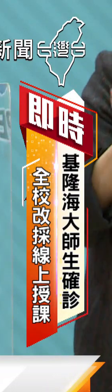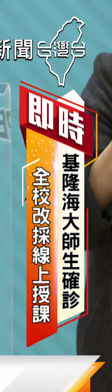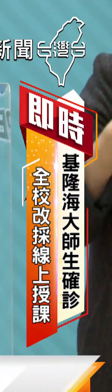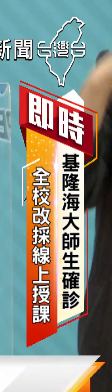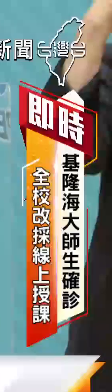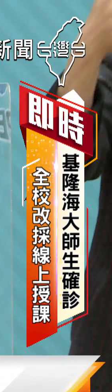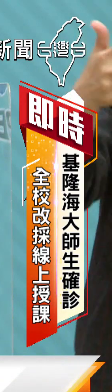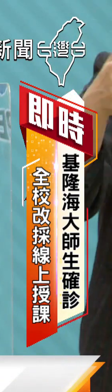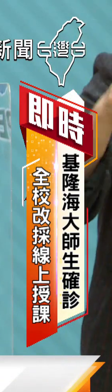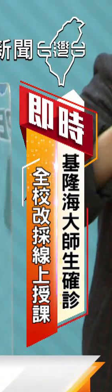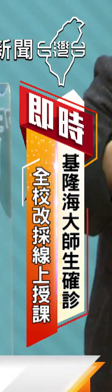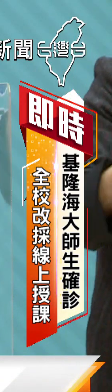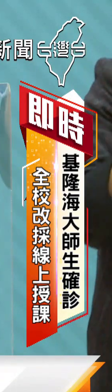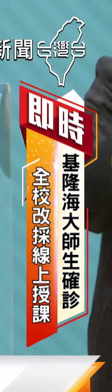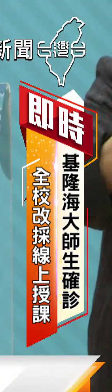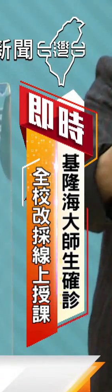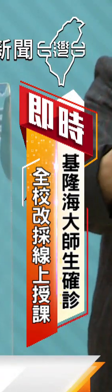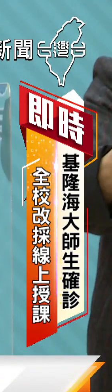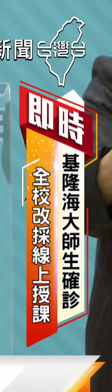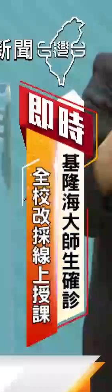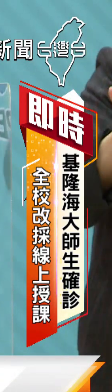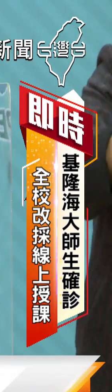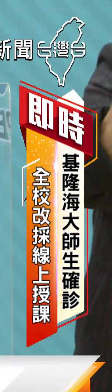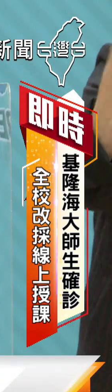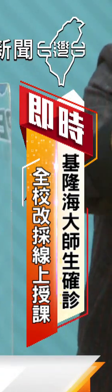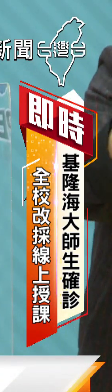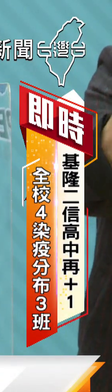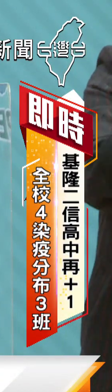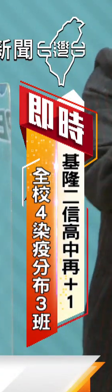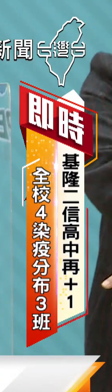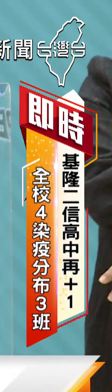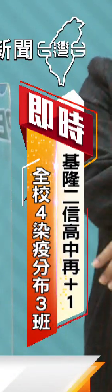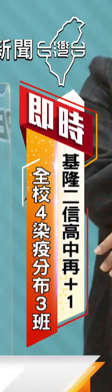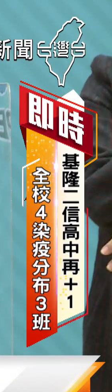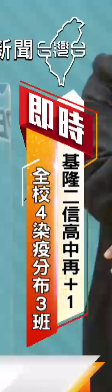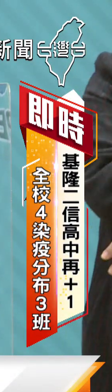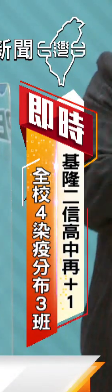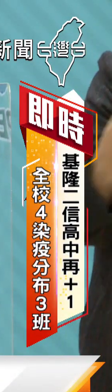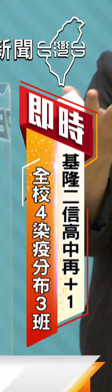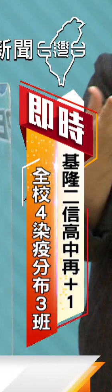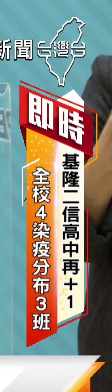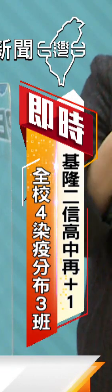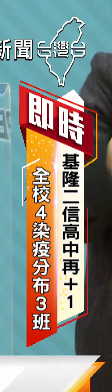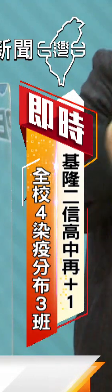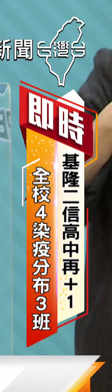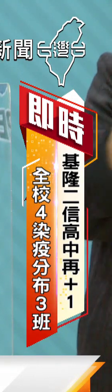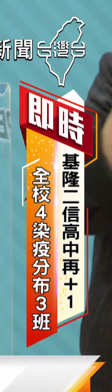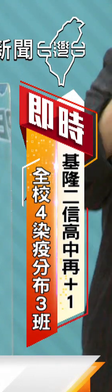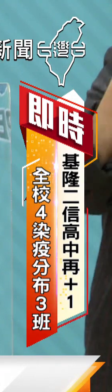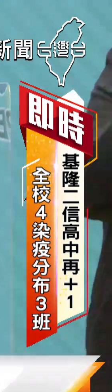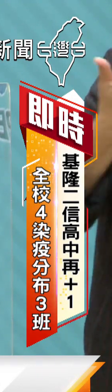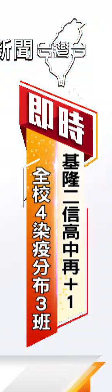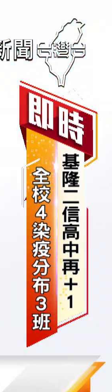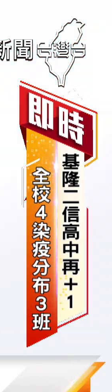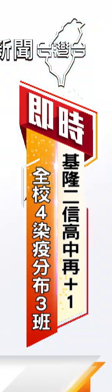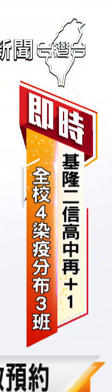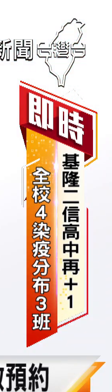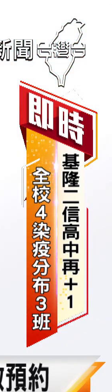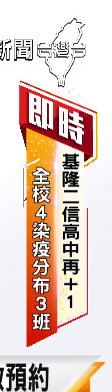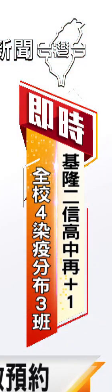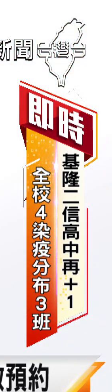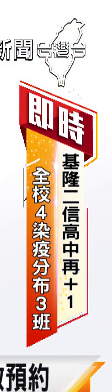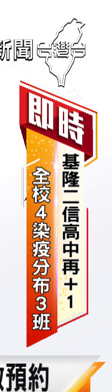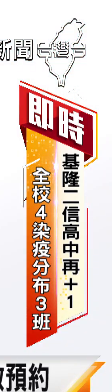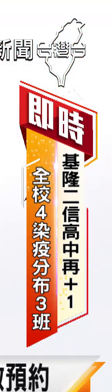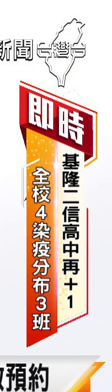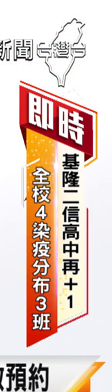拜4月4号开始的疫苗接种，就用我们的系统来进行了。 新北疫